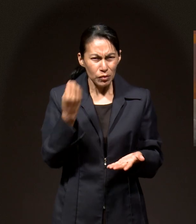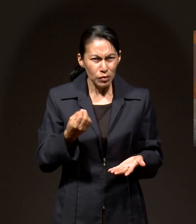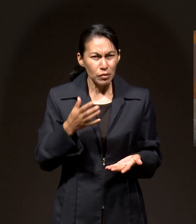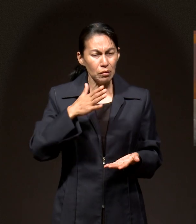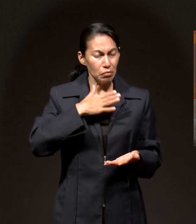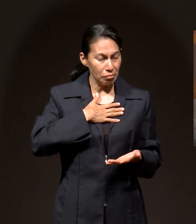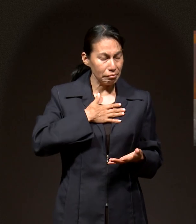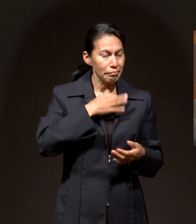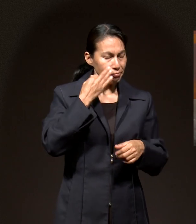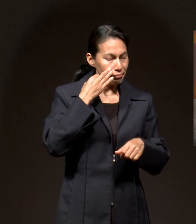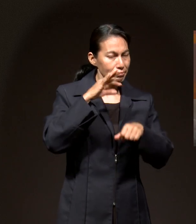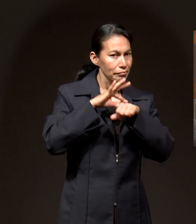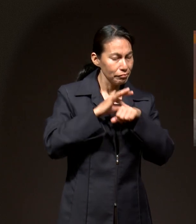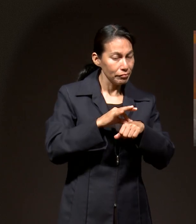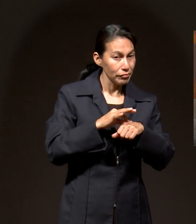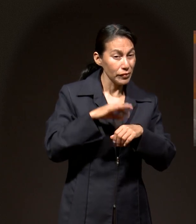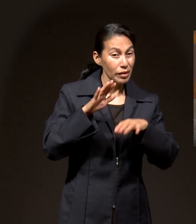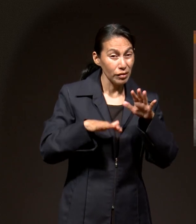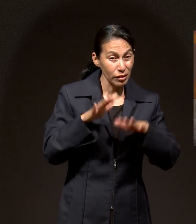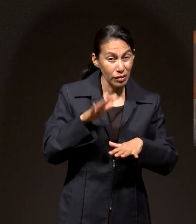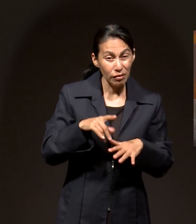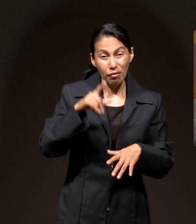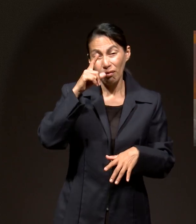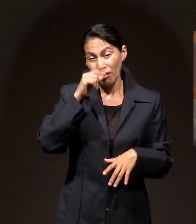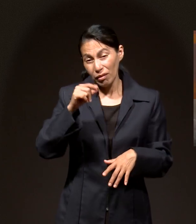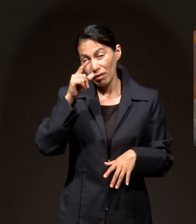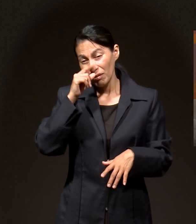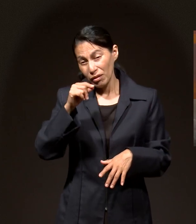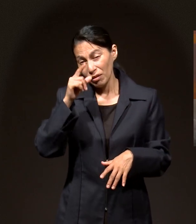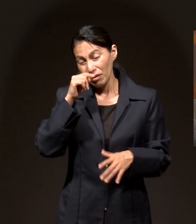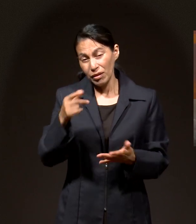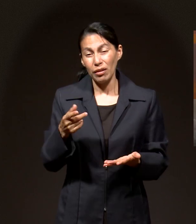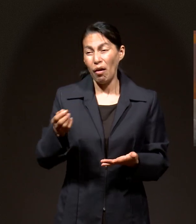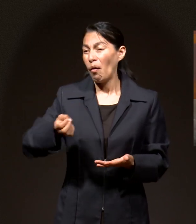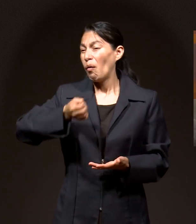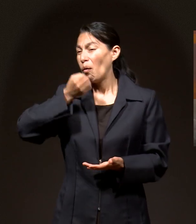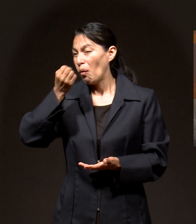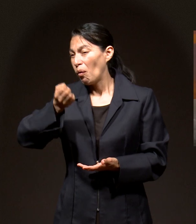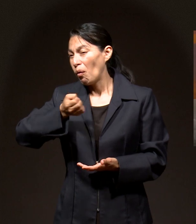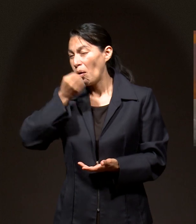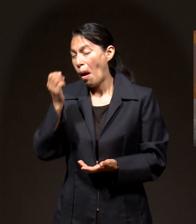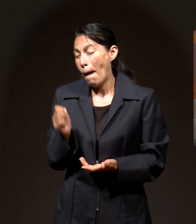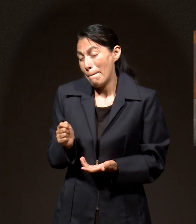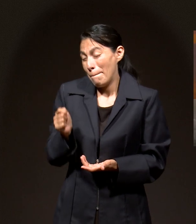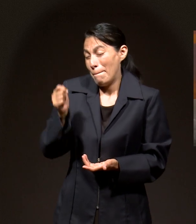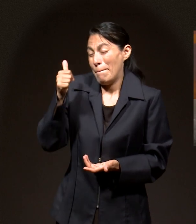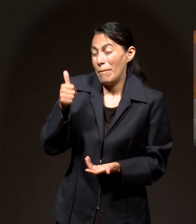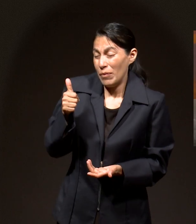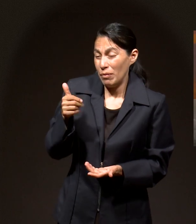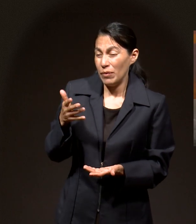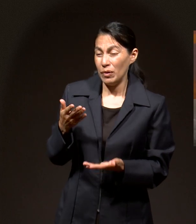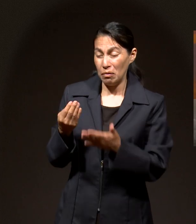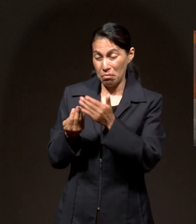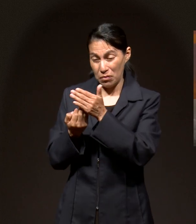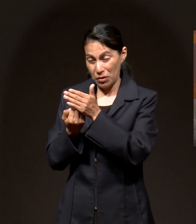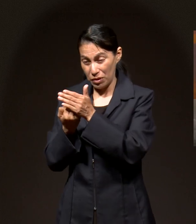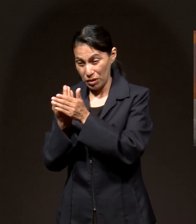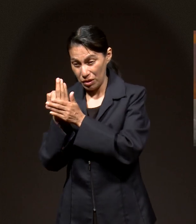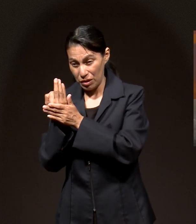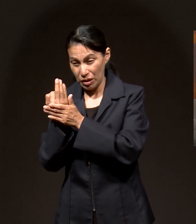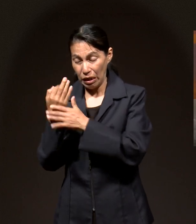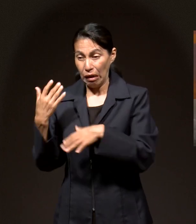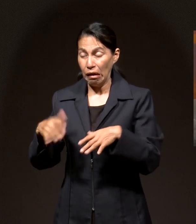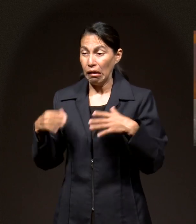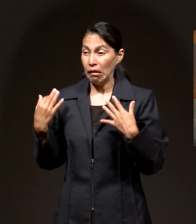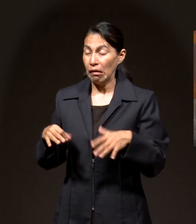es un testimonio de mi parte. Muchas veces fallamos en esa... en ese consejo de hacer de la oración la primera